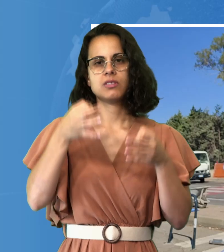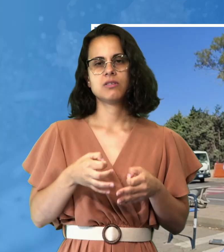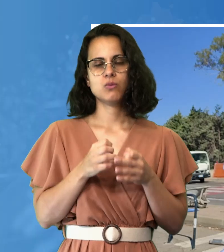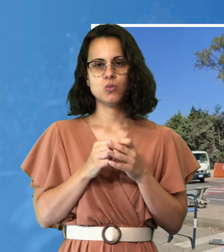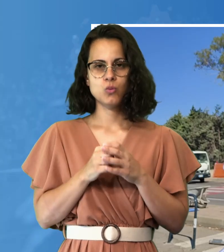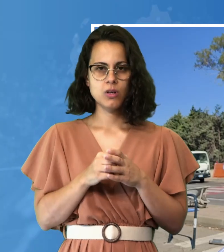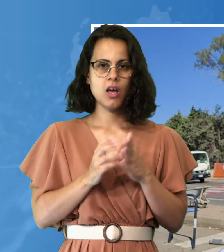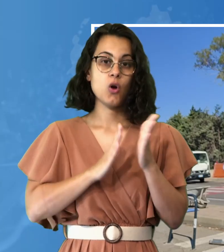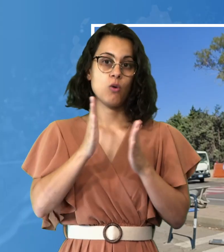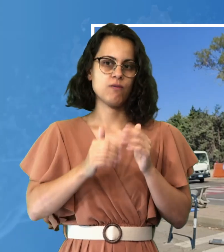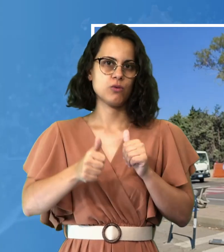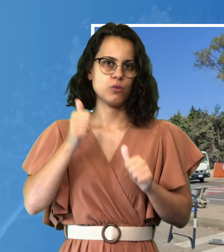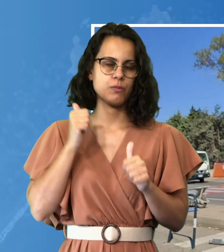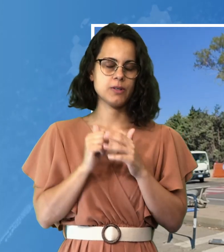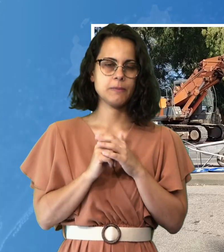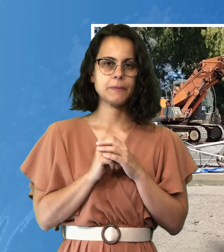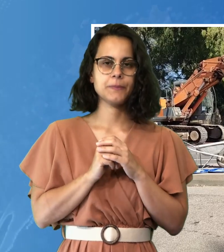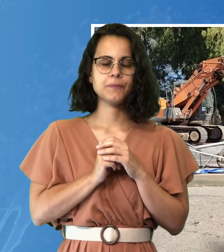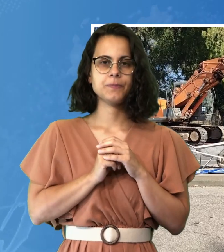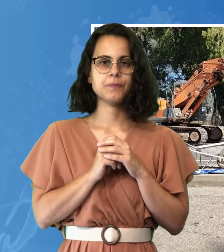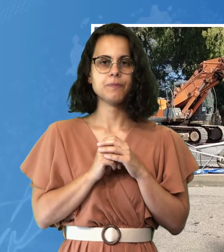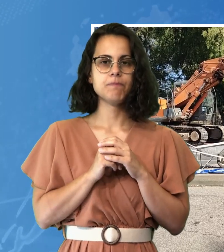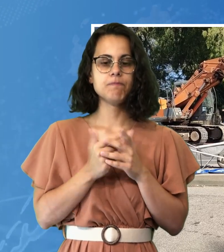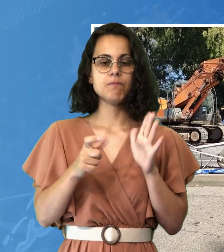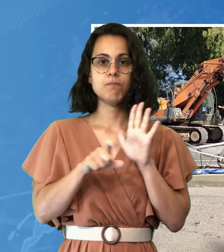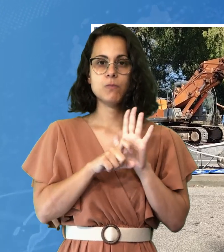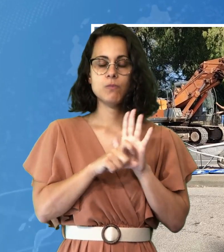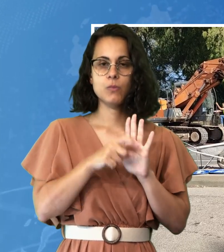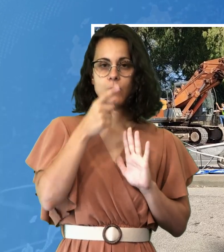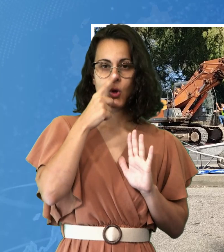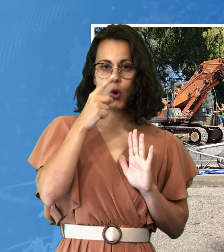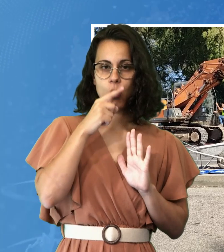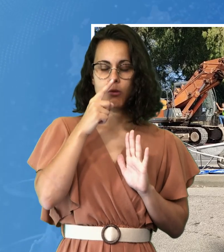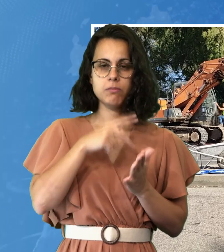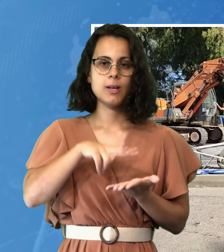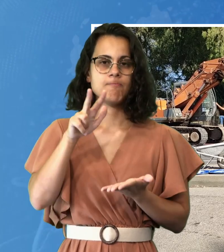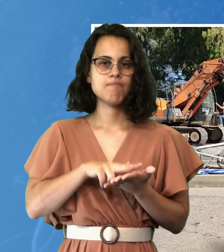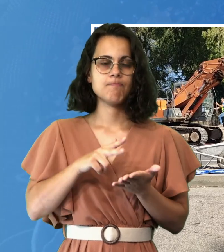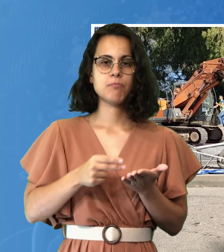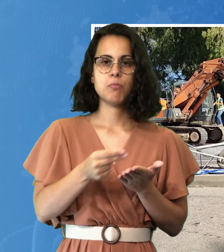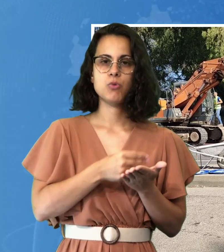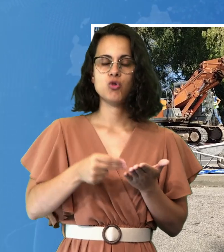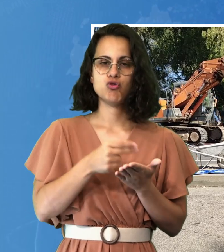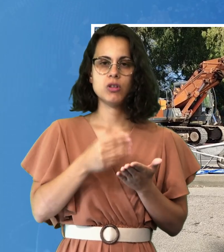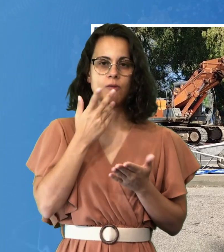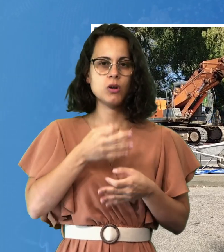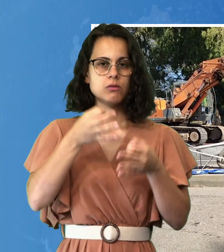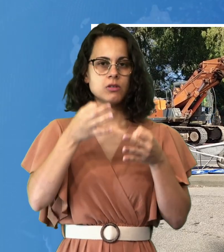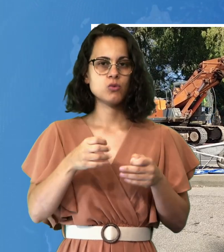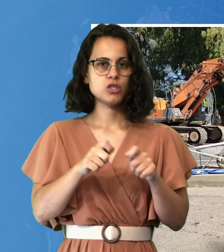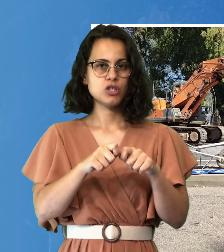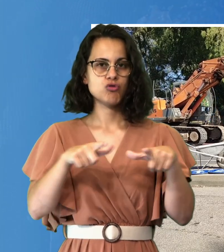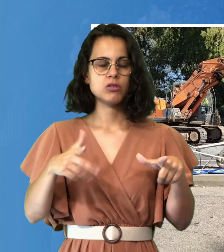non è stato in questi anni. Il comune di Olbia ha così varato un piano per la messa in sicurezza della città con un